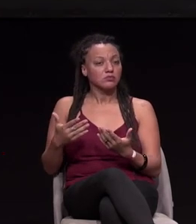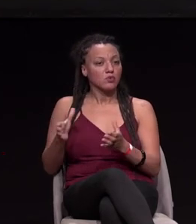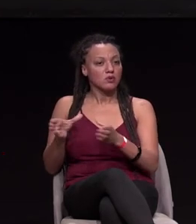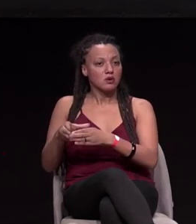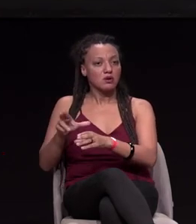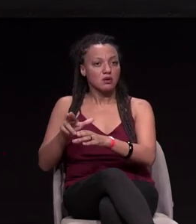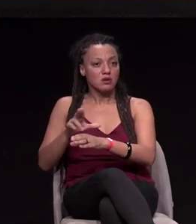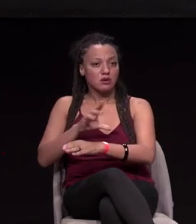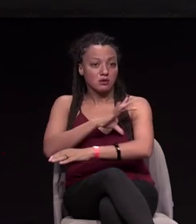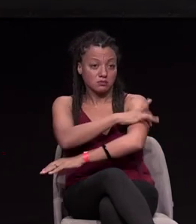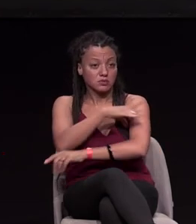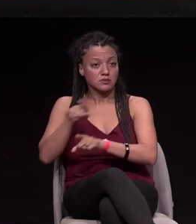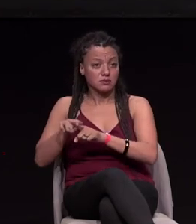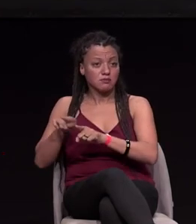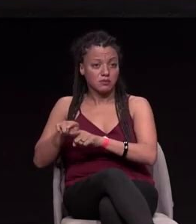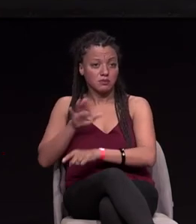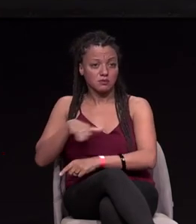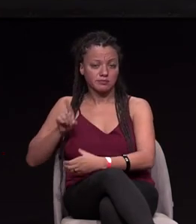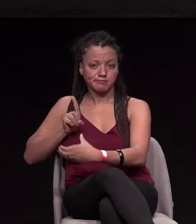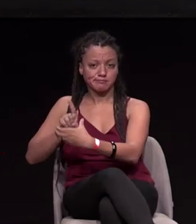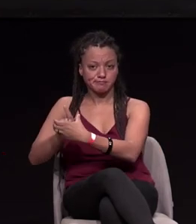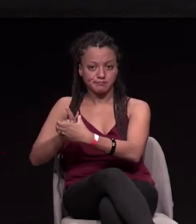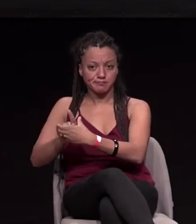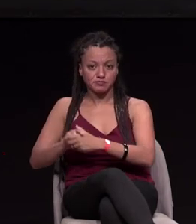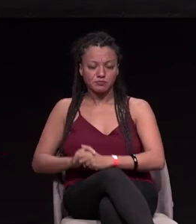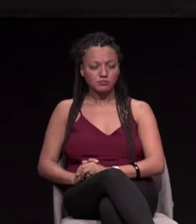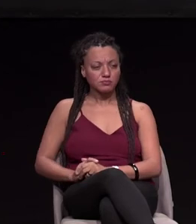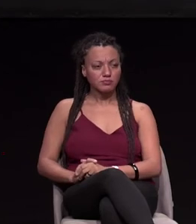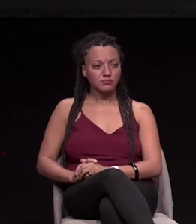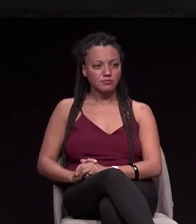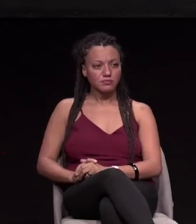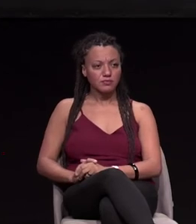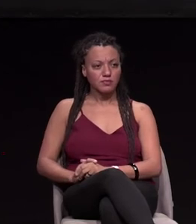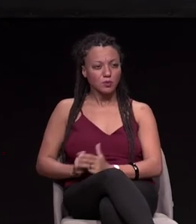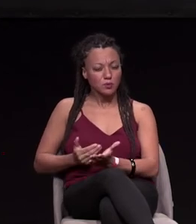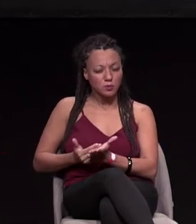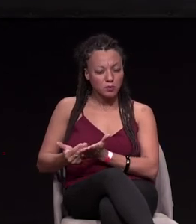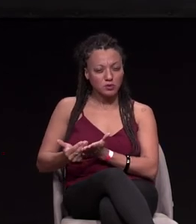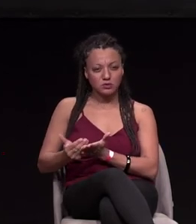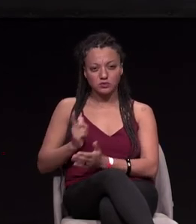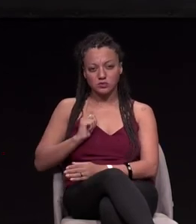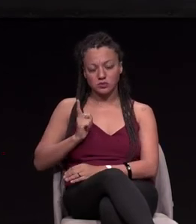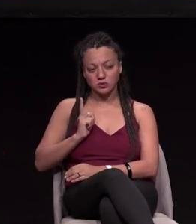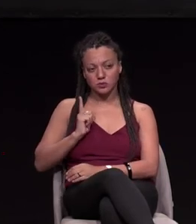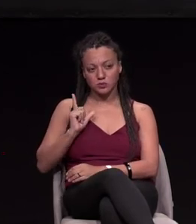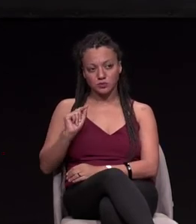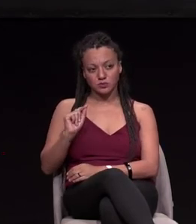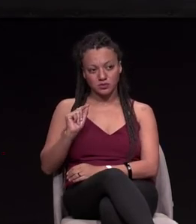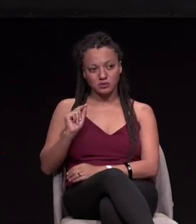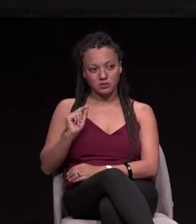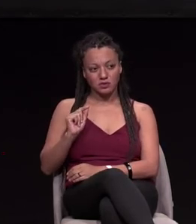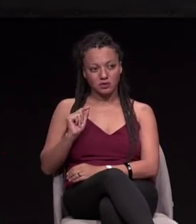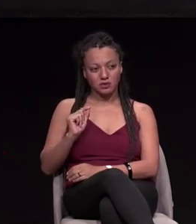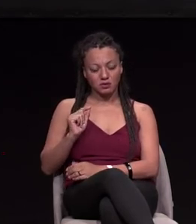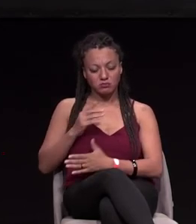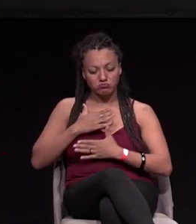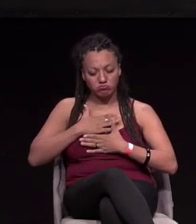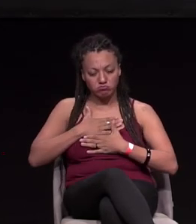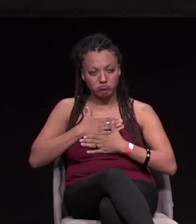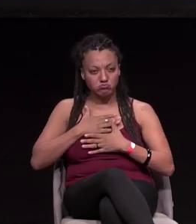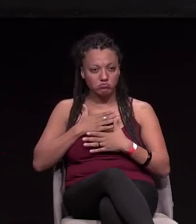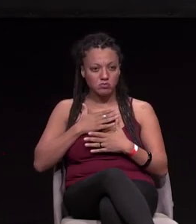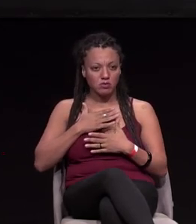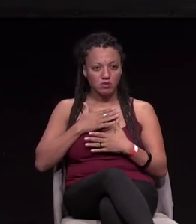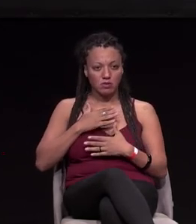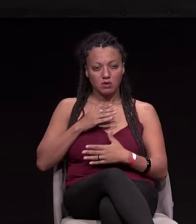a partir dessa iniciativa são a gente vai ter o que é todos os recolhimentos né